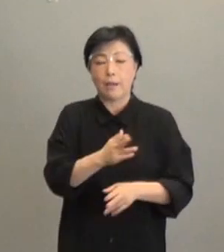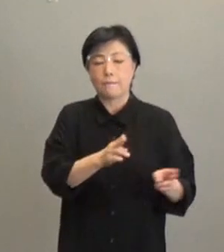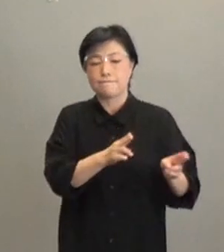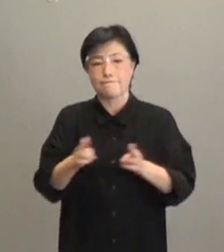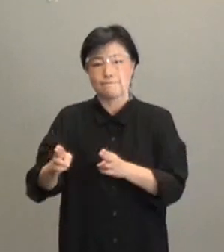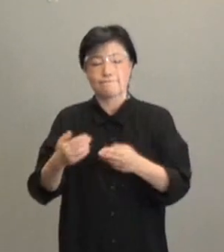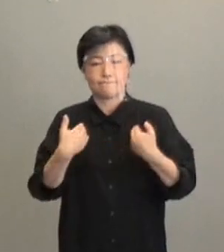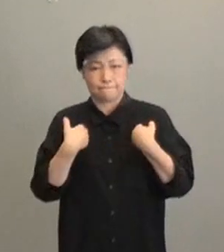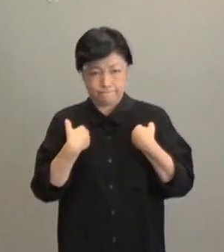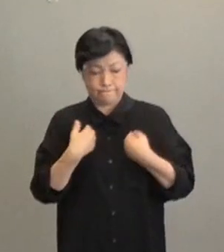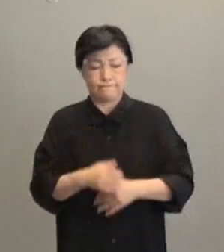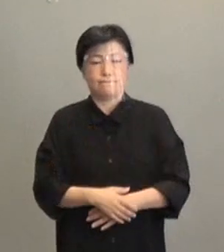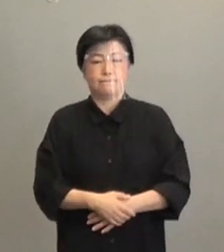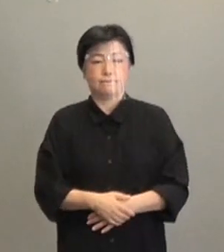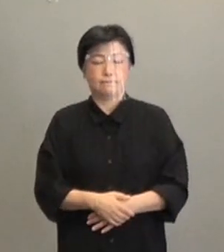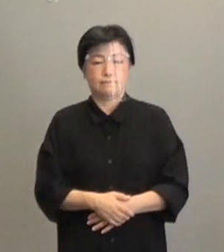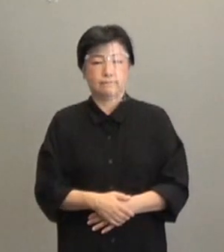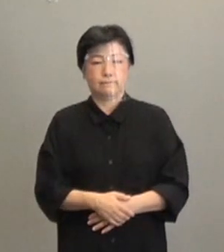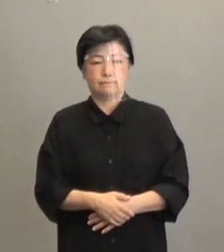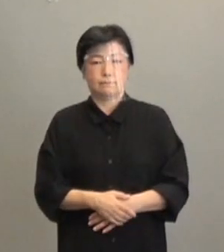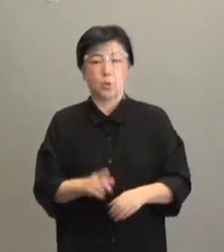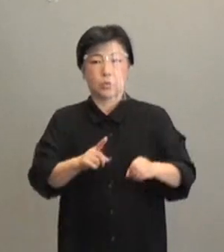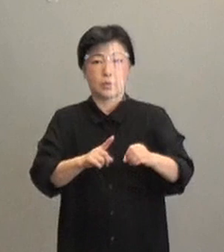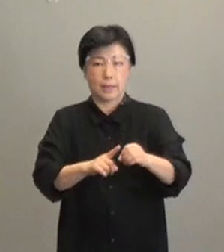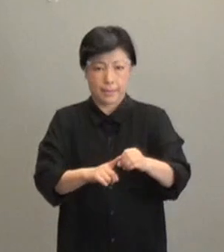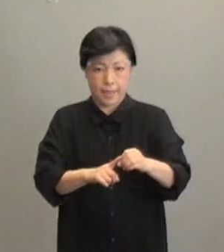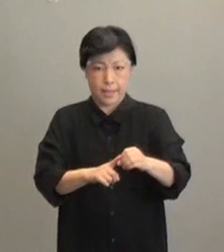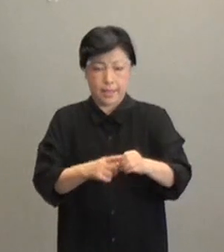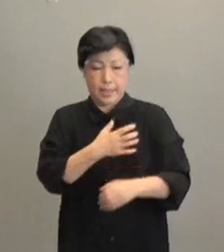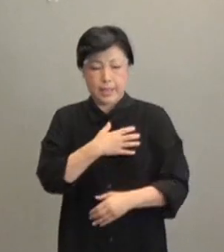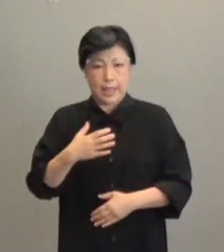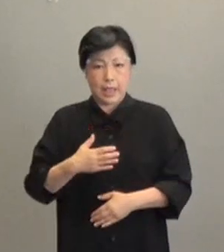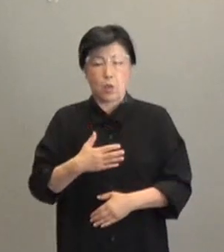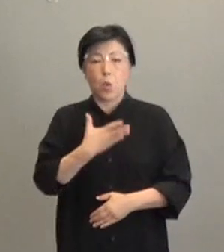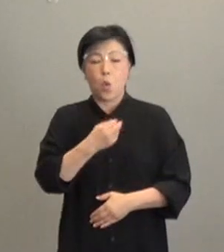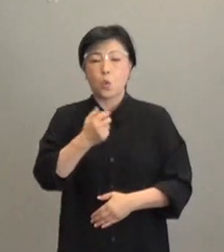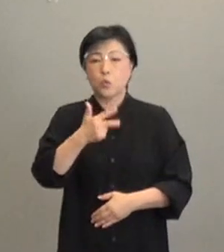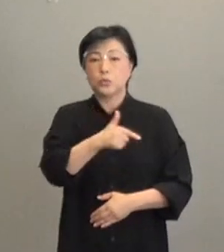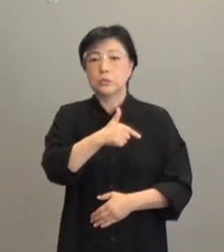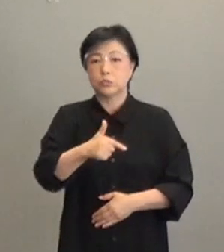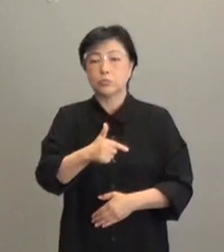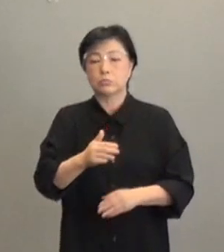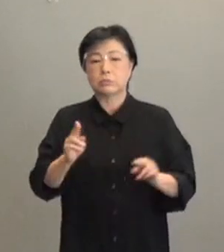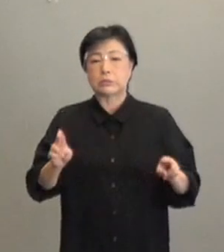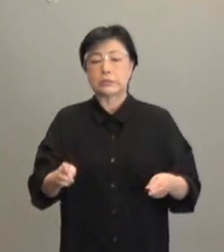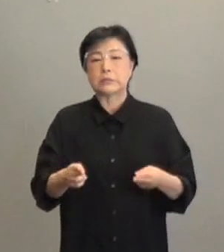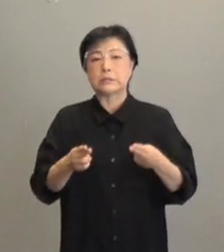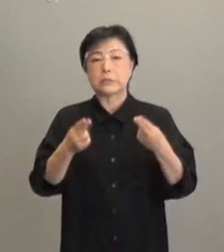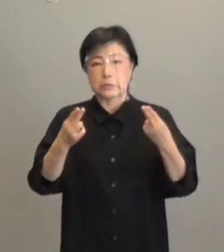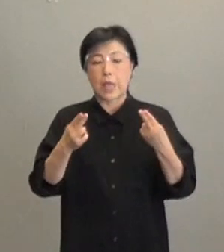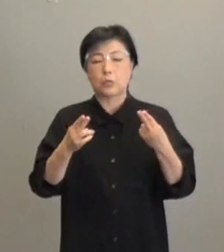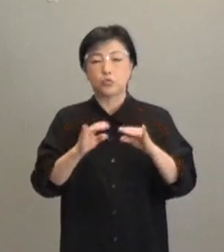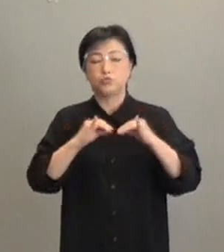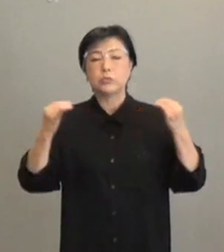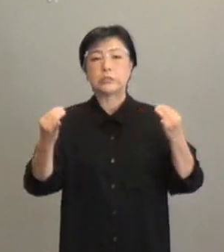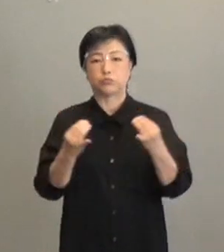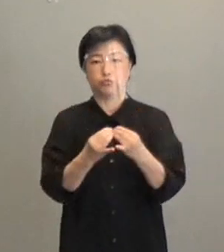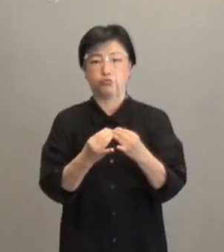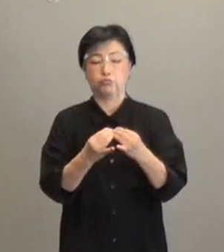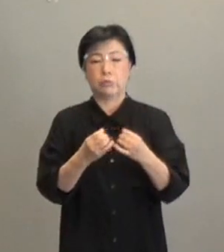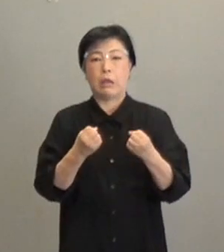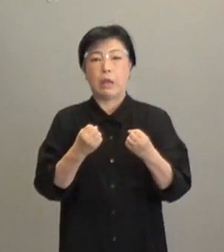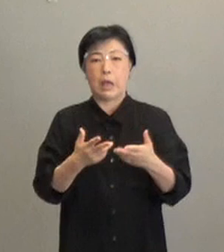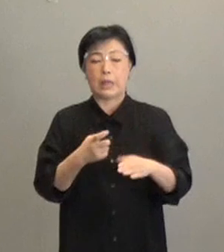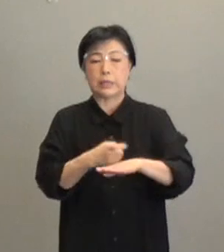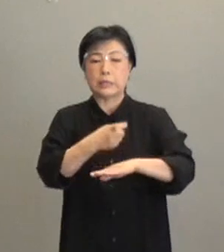く必要があります。このため健康福祉部内に専従チームを発足させ、新たな